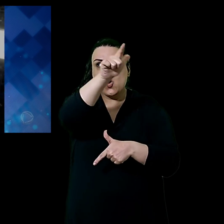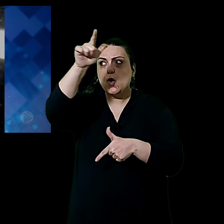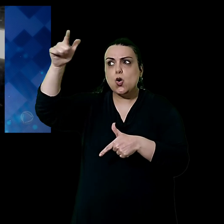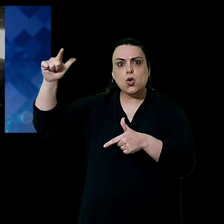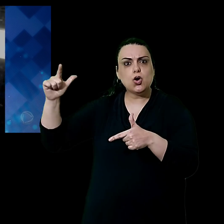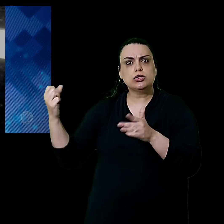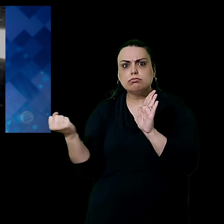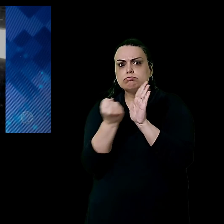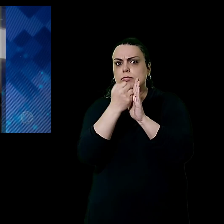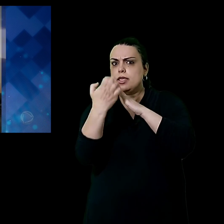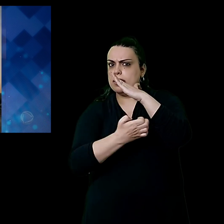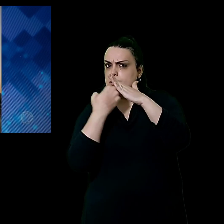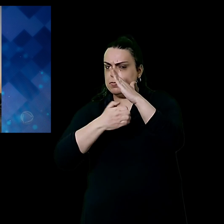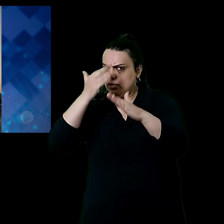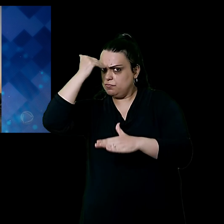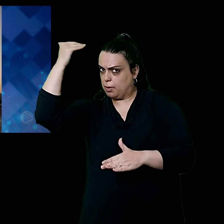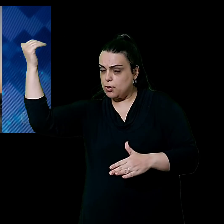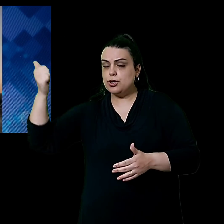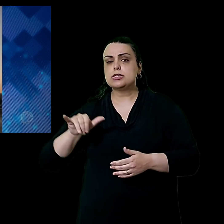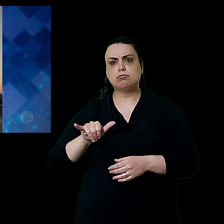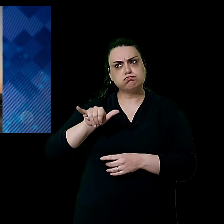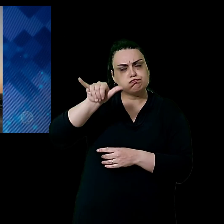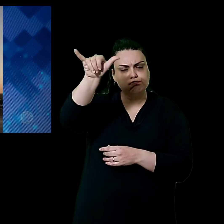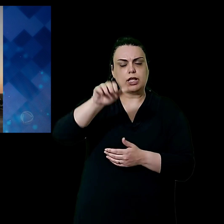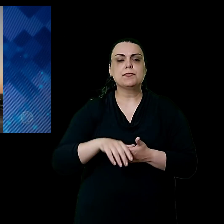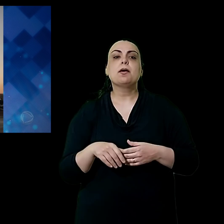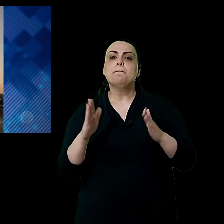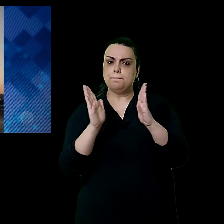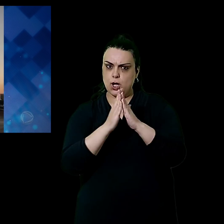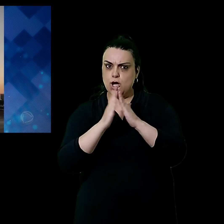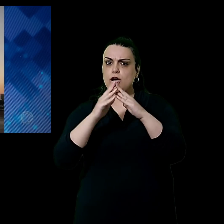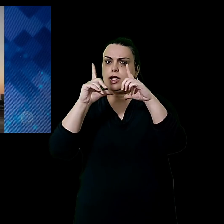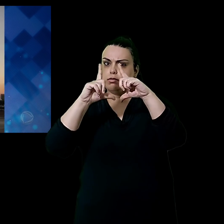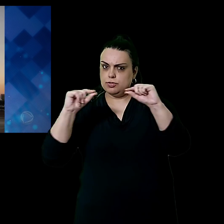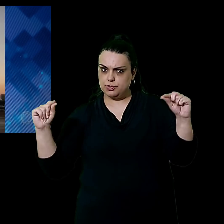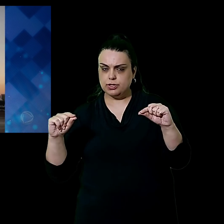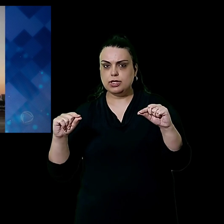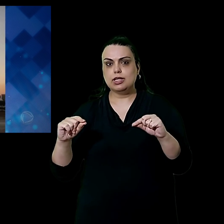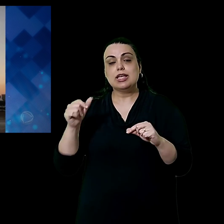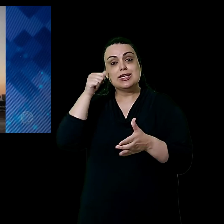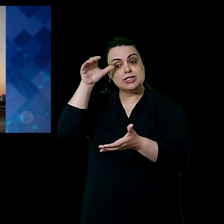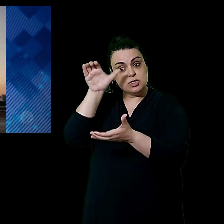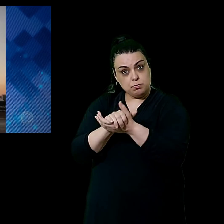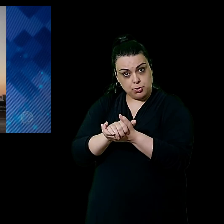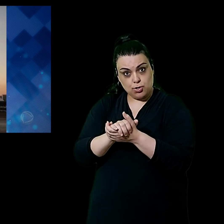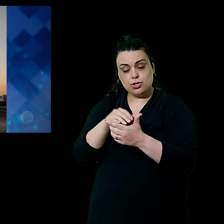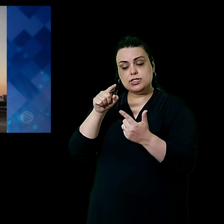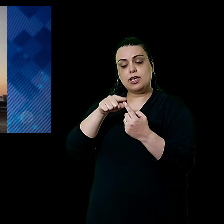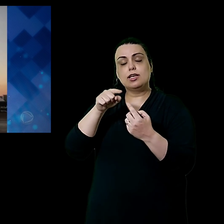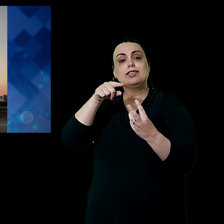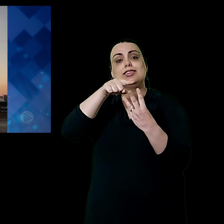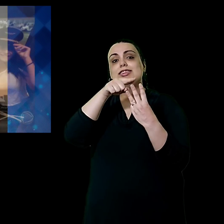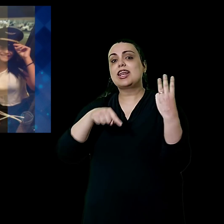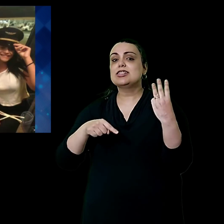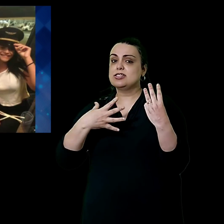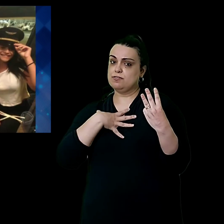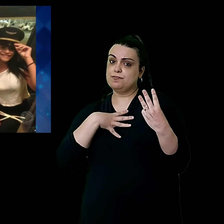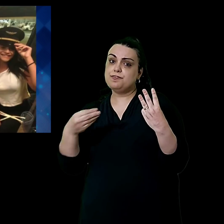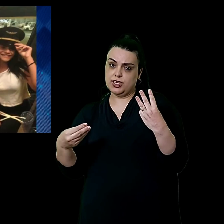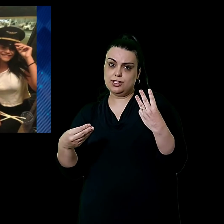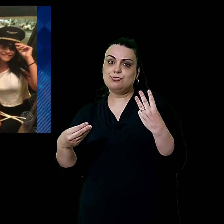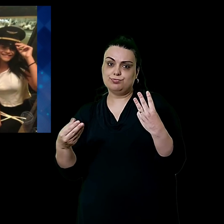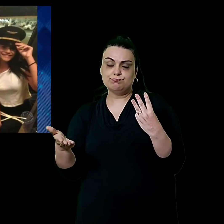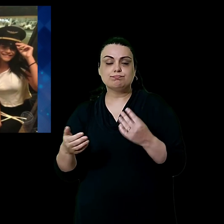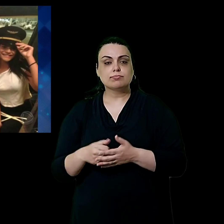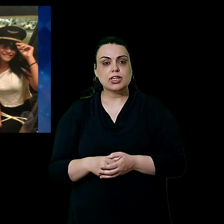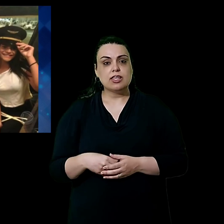grandes companhias aéreas. Também vivia no Distrito Federal. Ele deixa a esposa e 3 filhos.